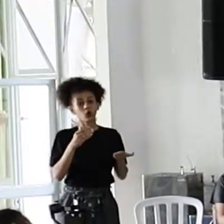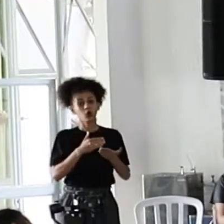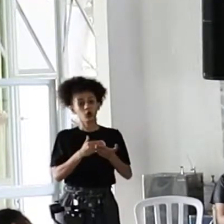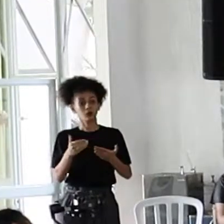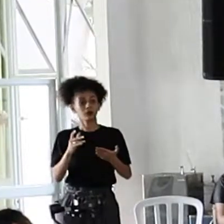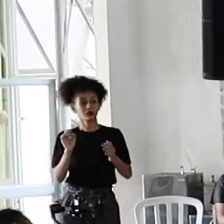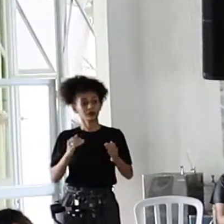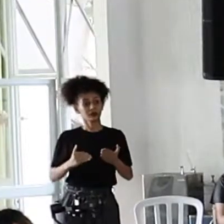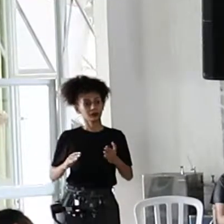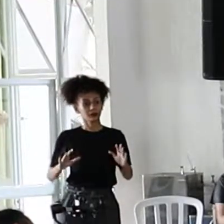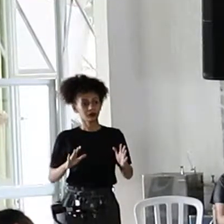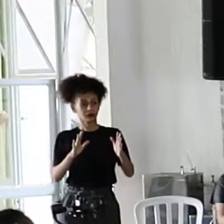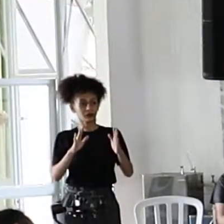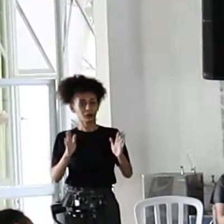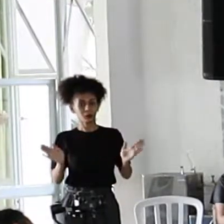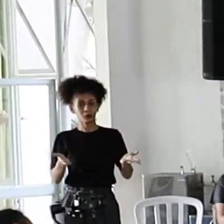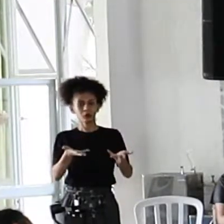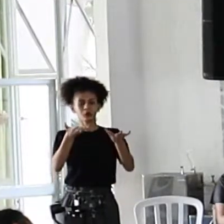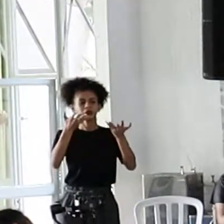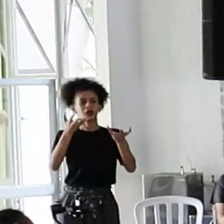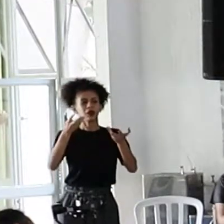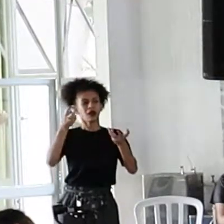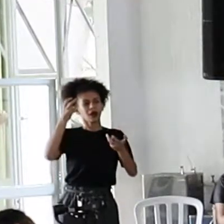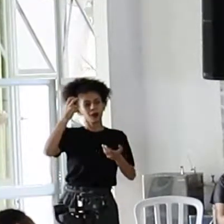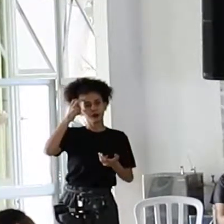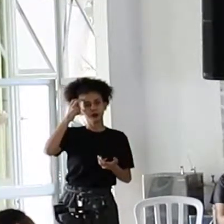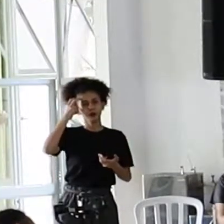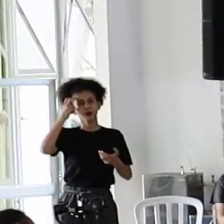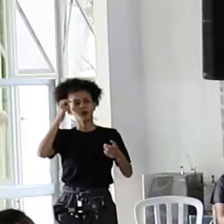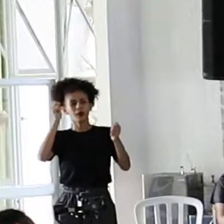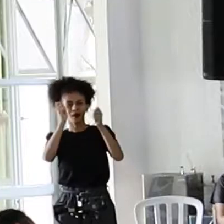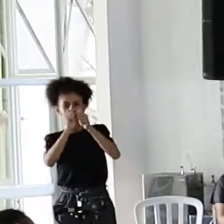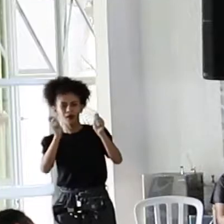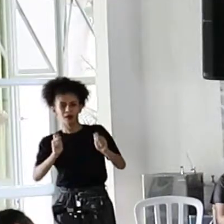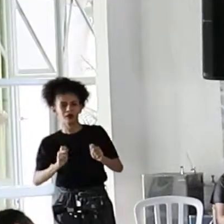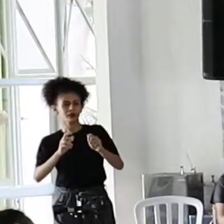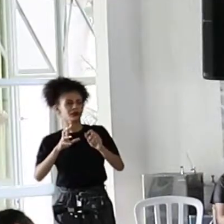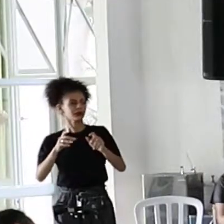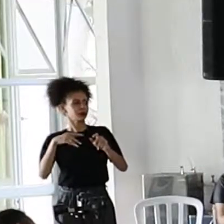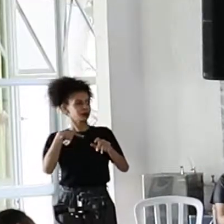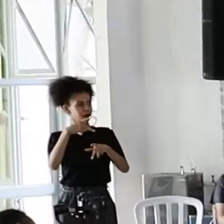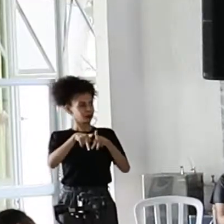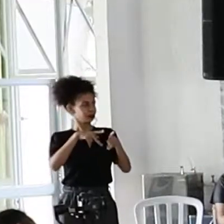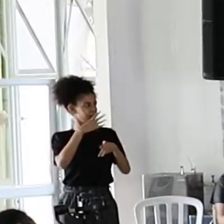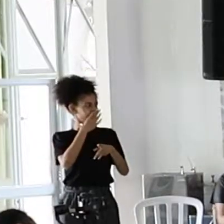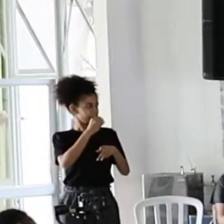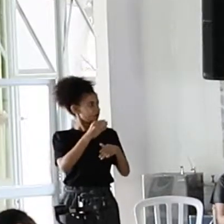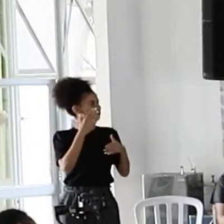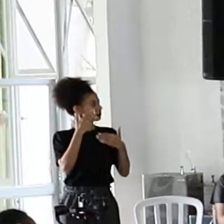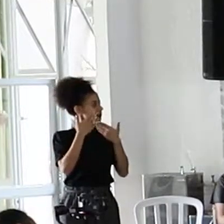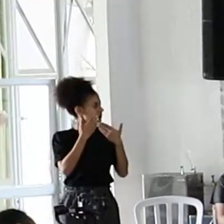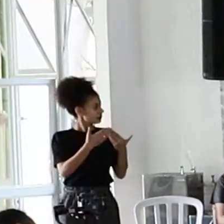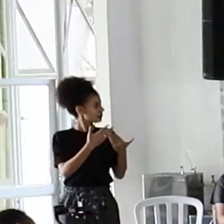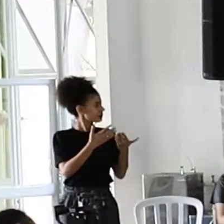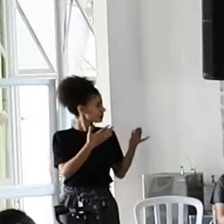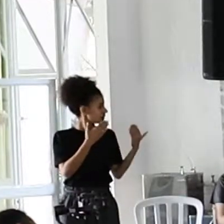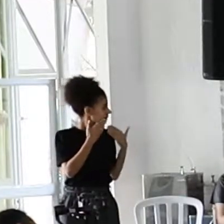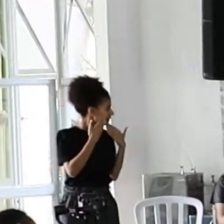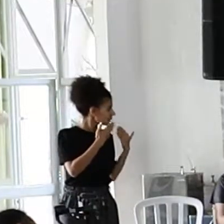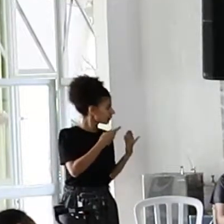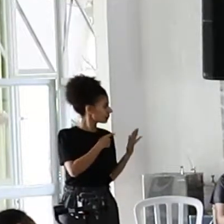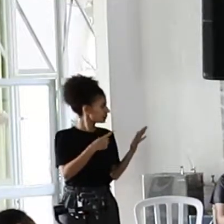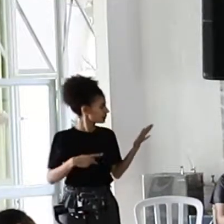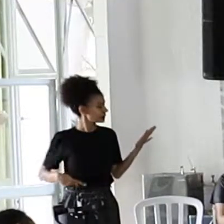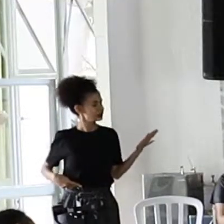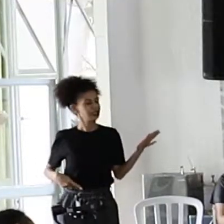é só o início a promoção da arte da cultura da economia e nossa população guaraense Muito obrigado a todos e vai chegar mais uma vez obrigado a